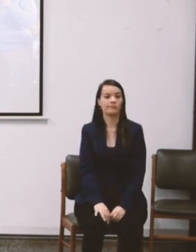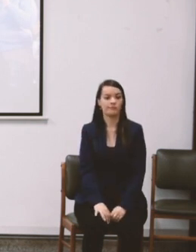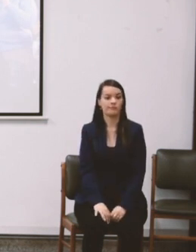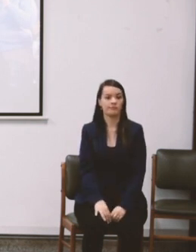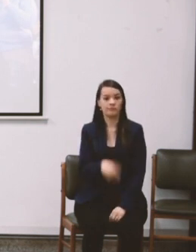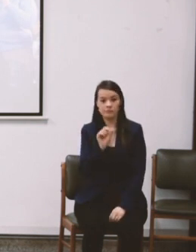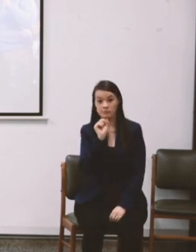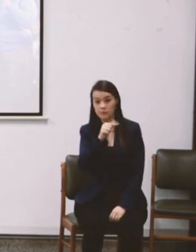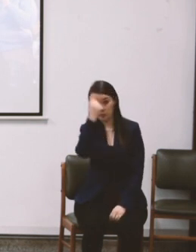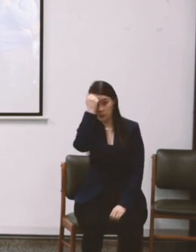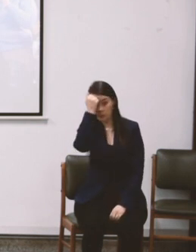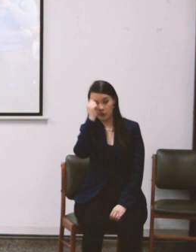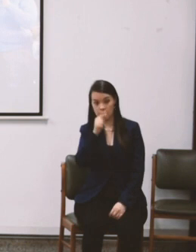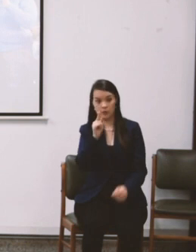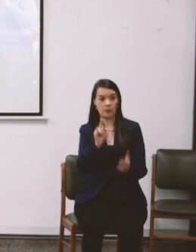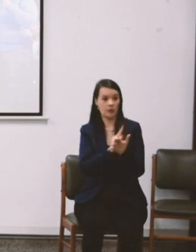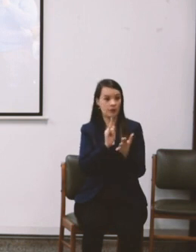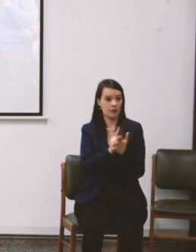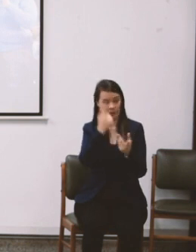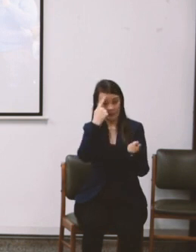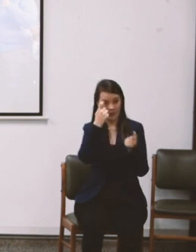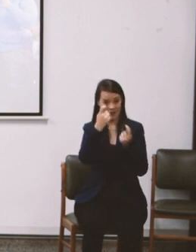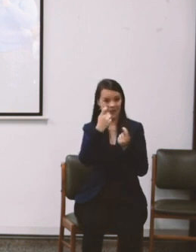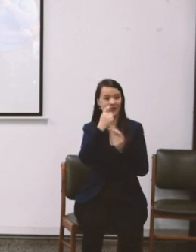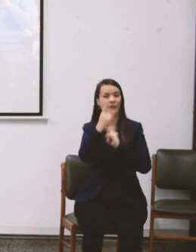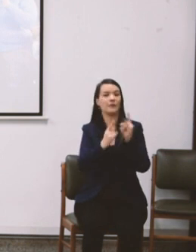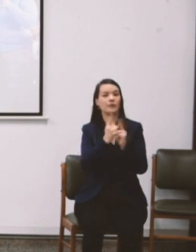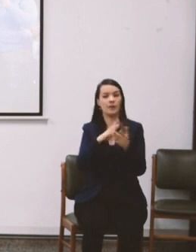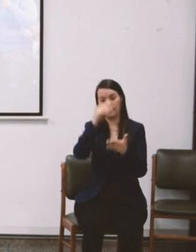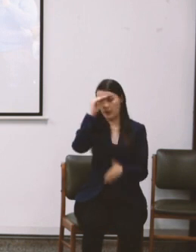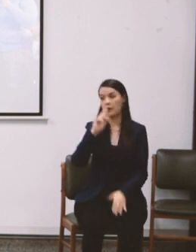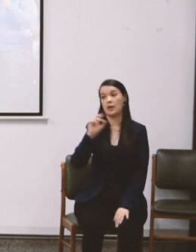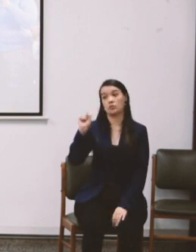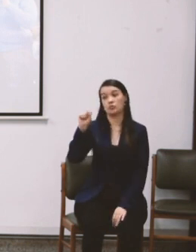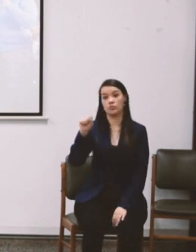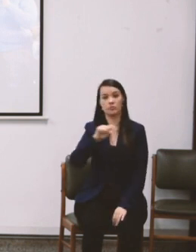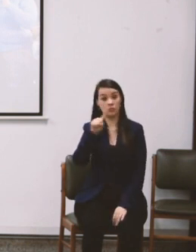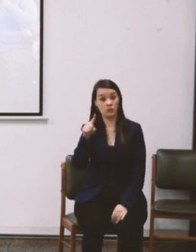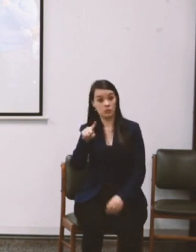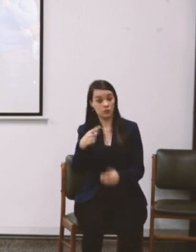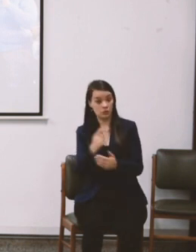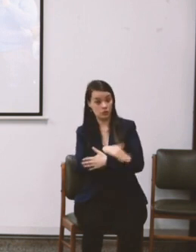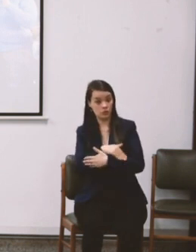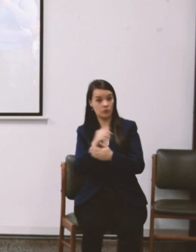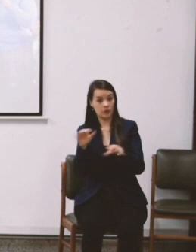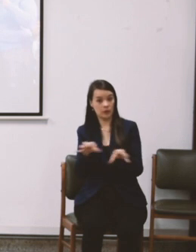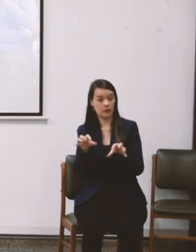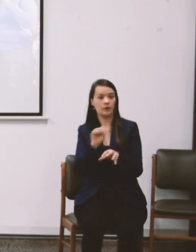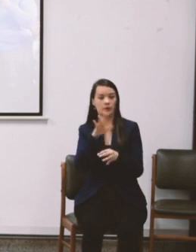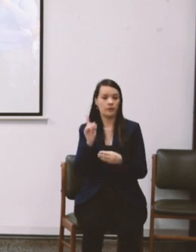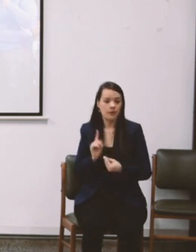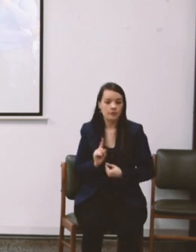Profe, ¿usted utiliza diseño universal del aprendizaje en sus clases? Ah, sí. ¿Y y ellos hacen todo, pero cuando uno va a la